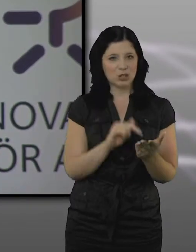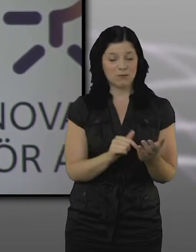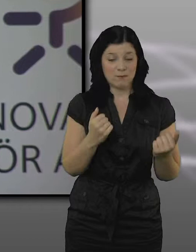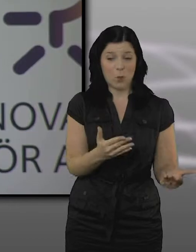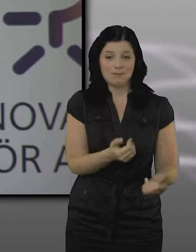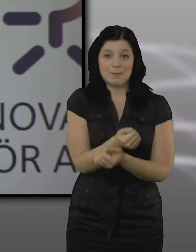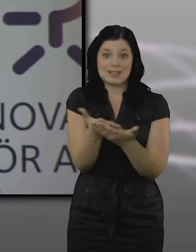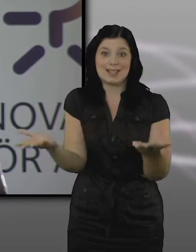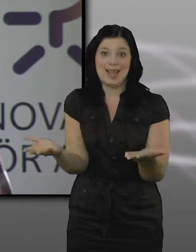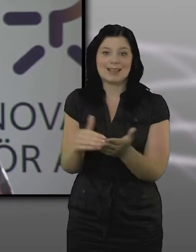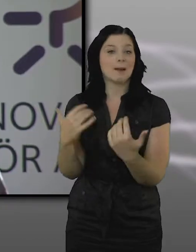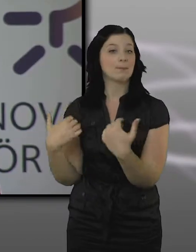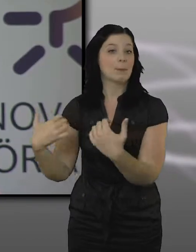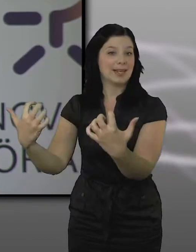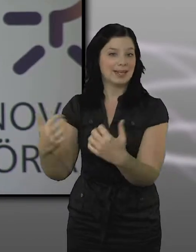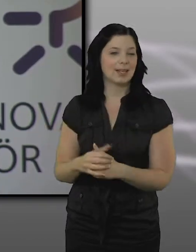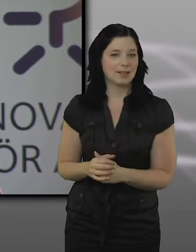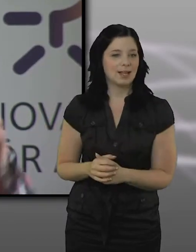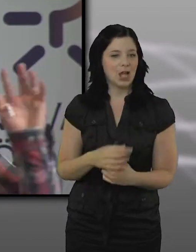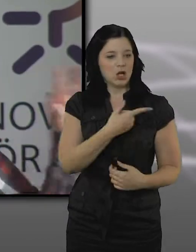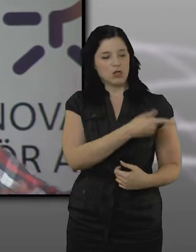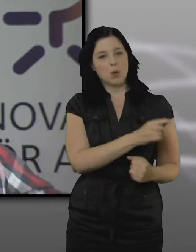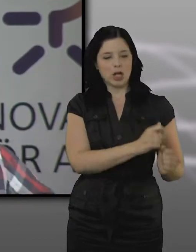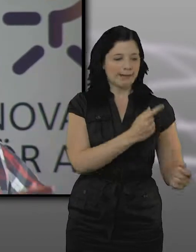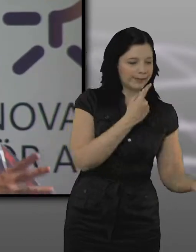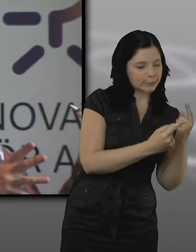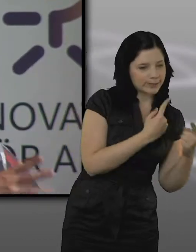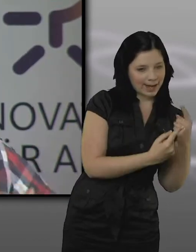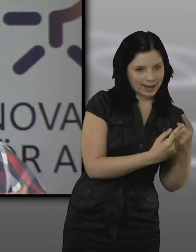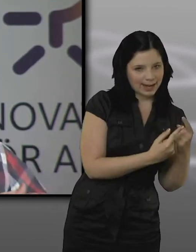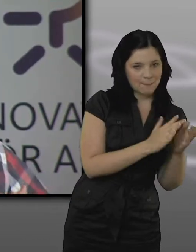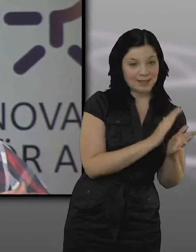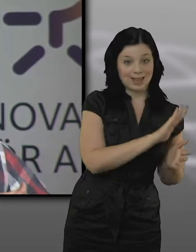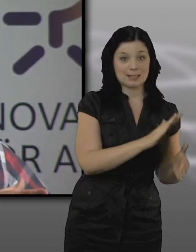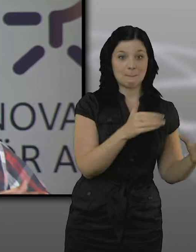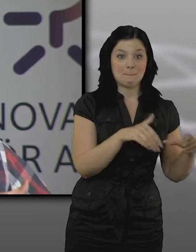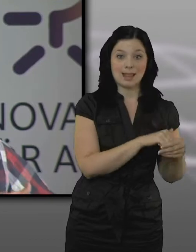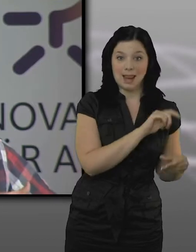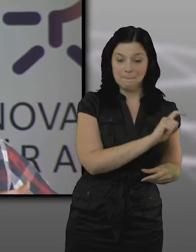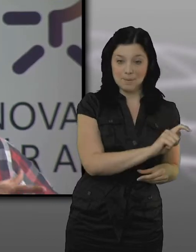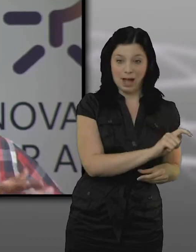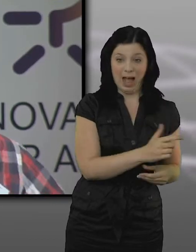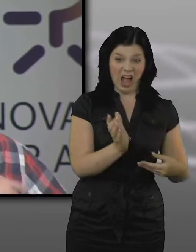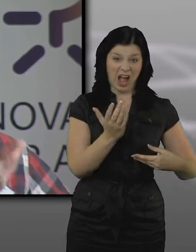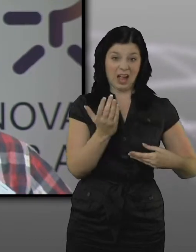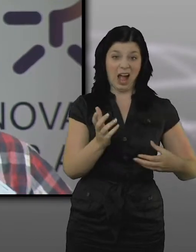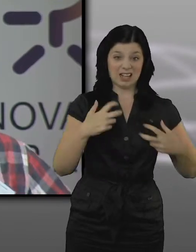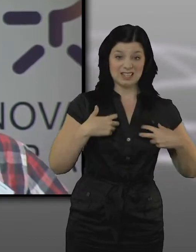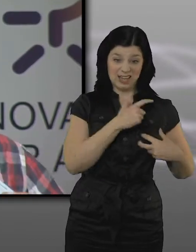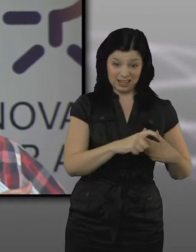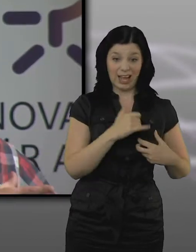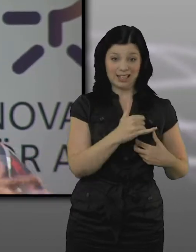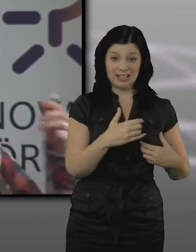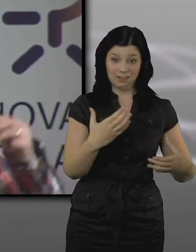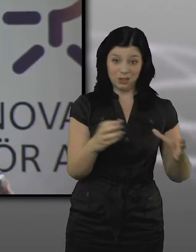kan presentera dem för en publik. Utan då ska de ta en diskussionsrunda med sina medlemmar, alltså sina anställda, de i ensemblen.